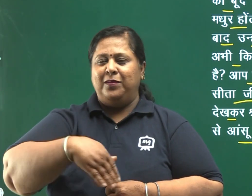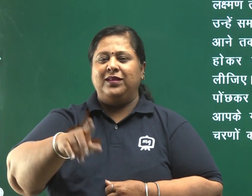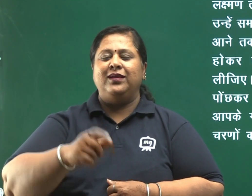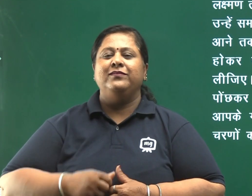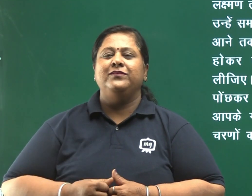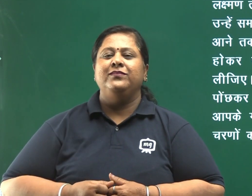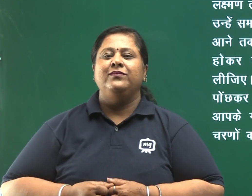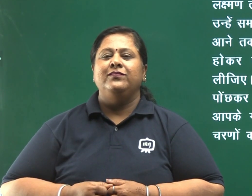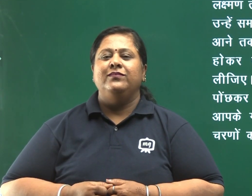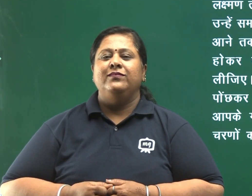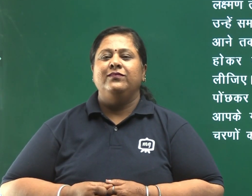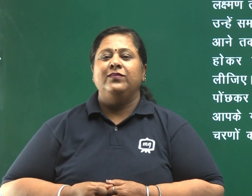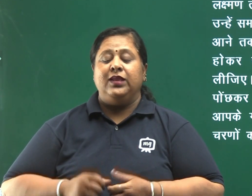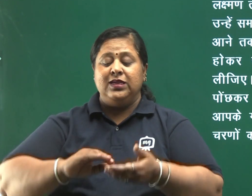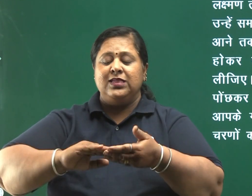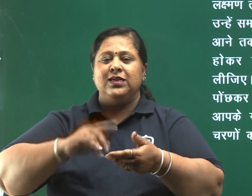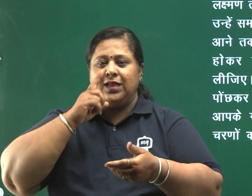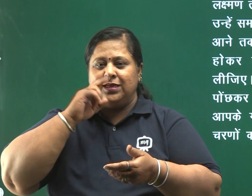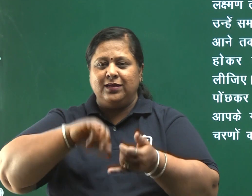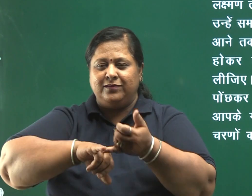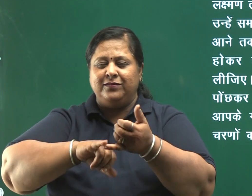हैं। सीता जी